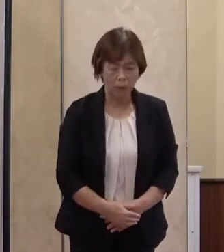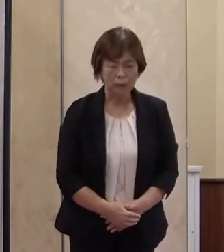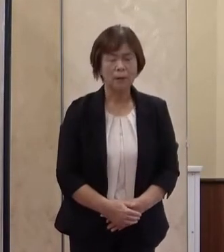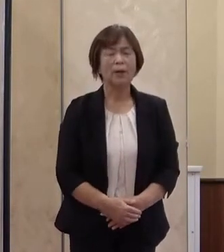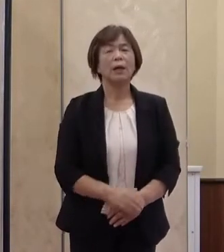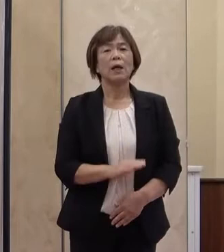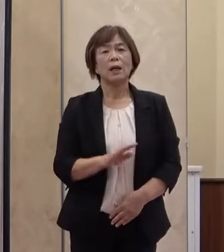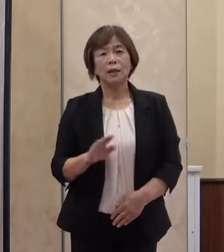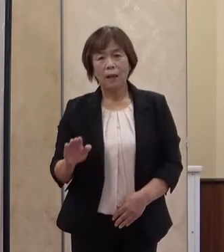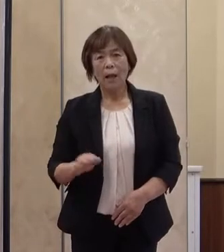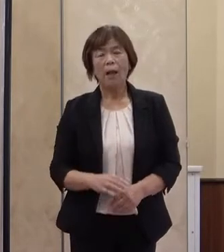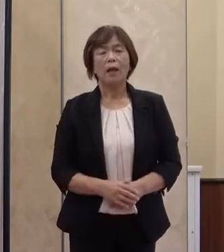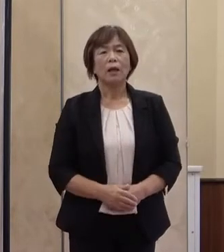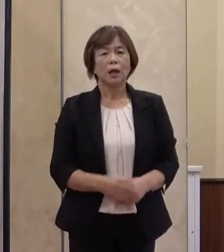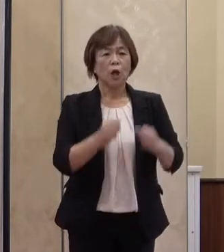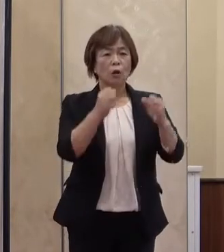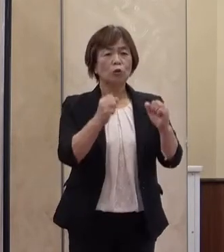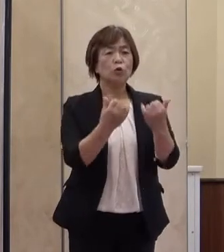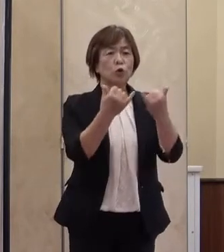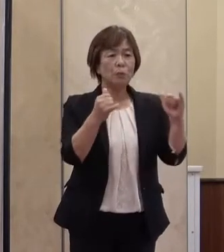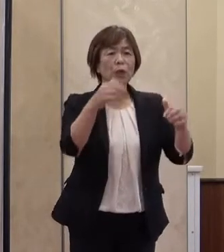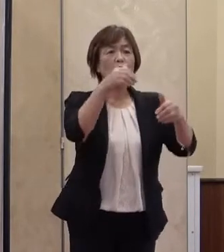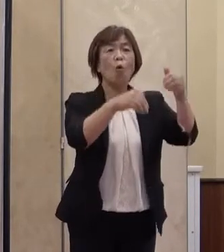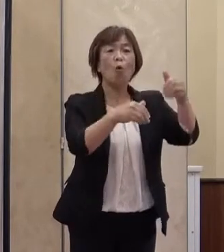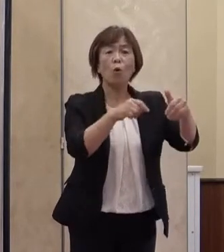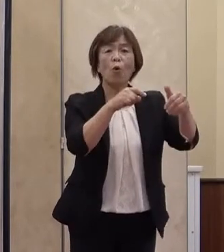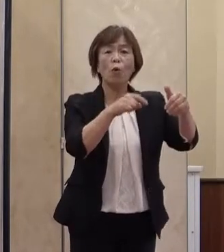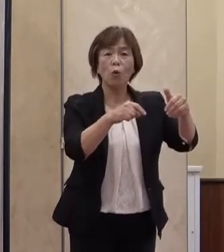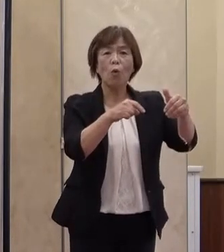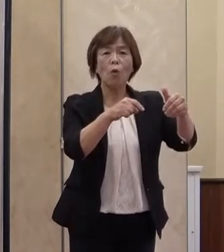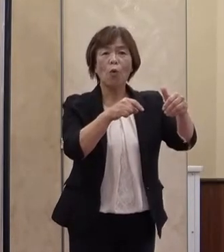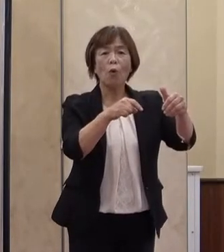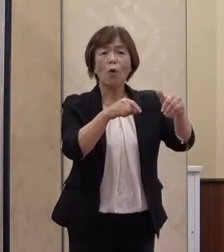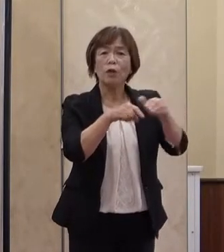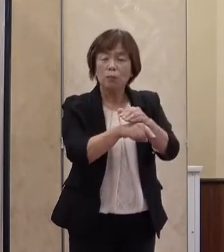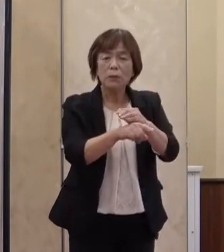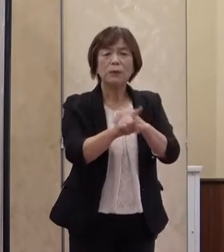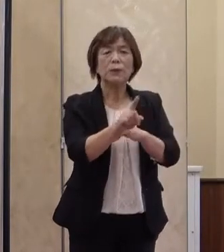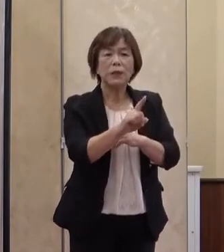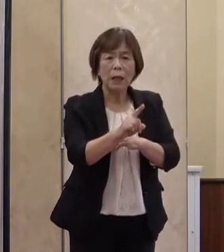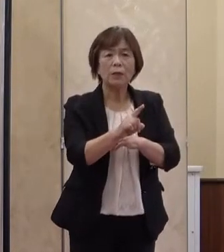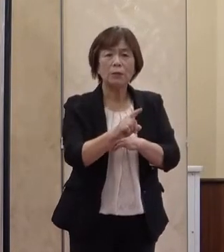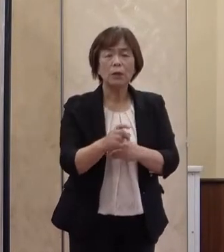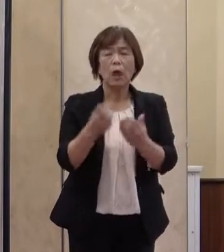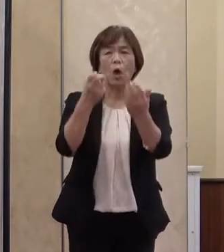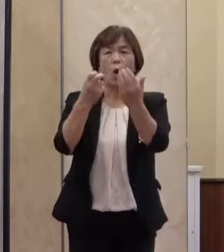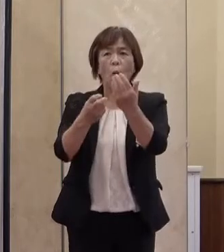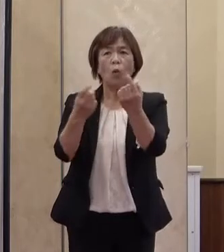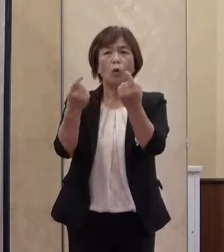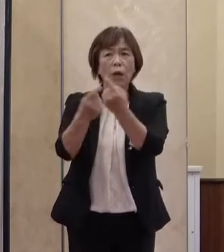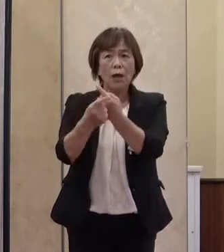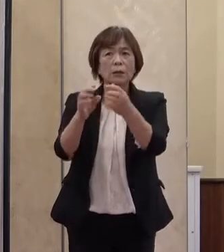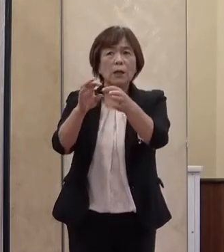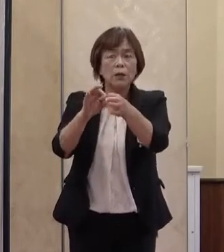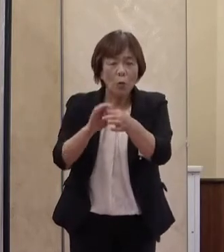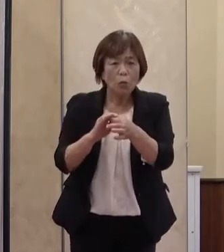ですので、じゃあその住民投票がどういう位置づけになるのか、これは法改正の仕方によって変わってきますので、